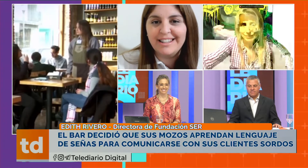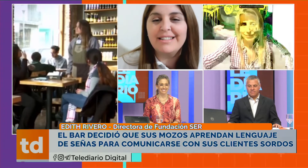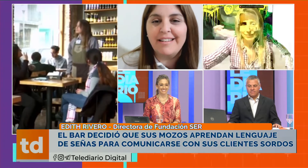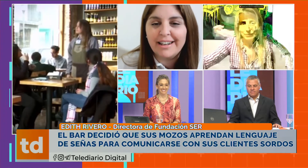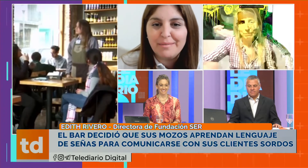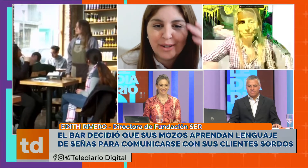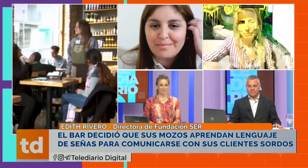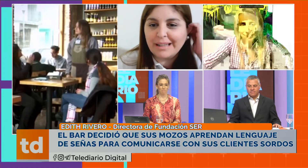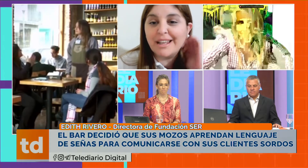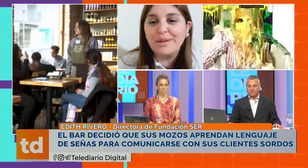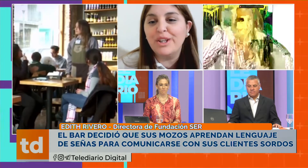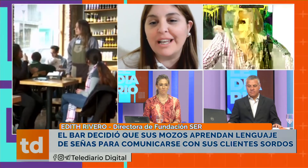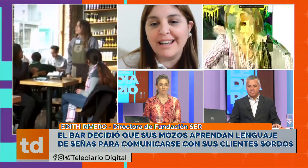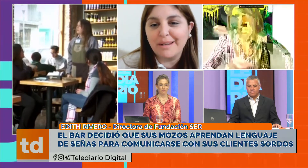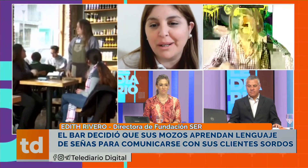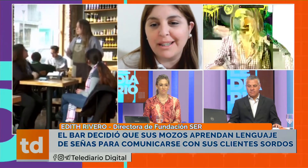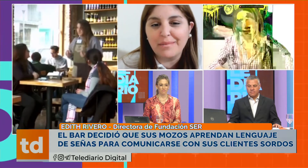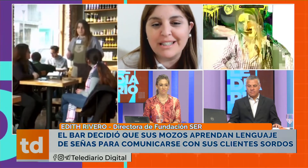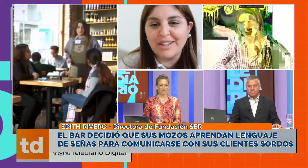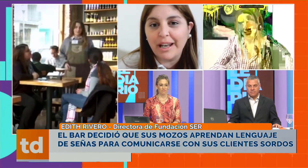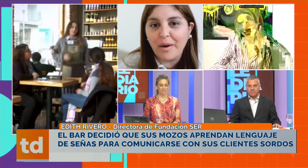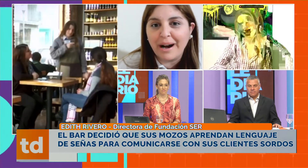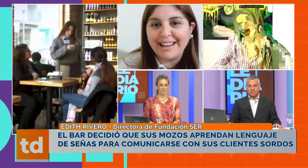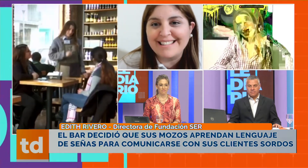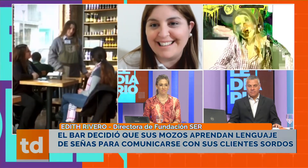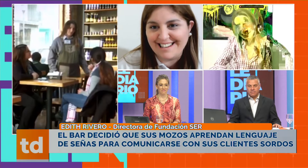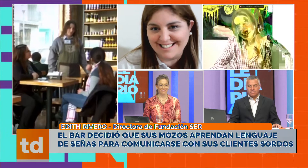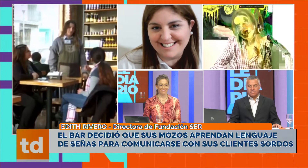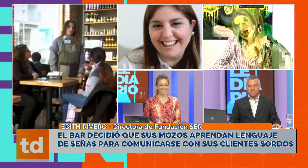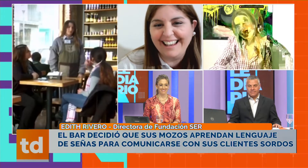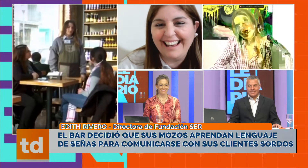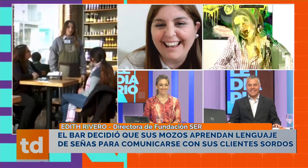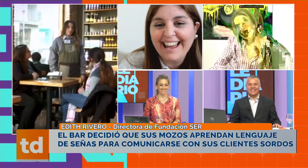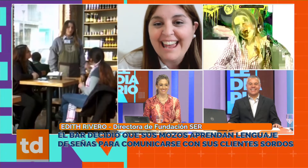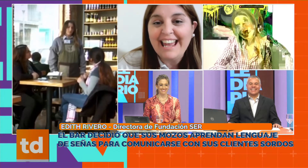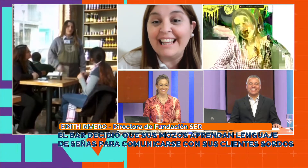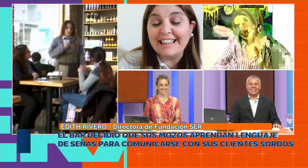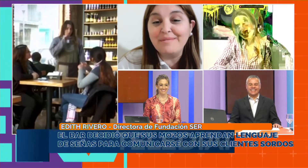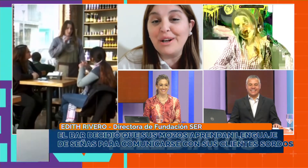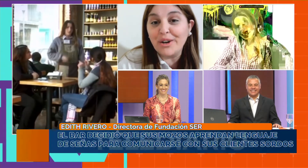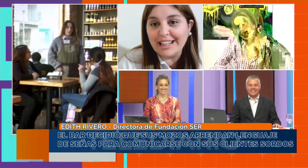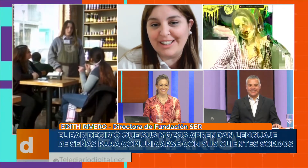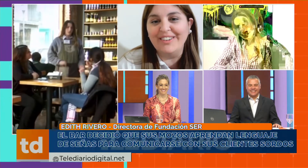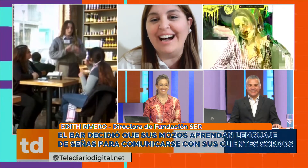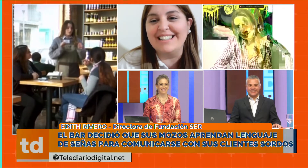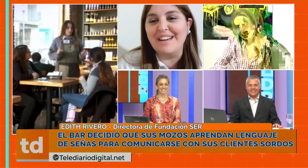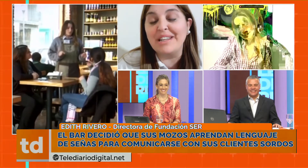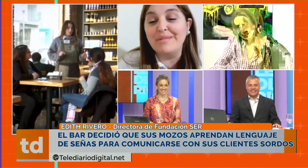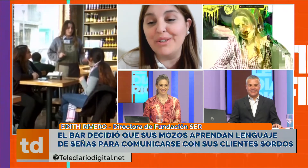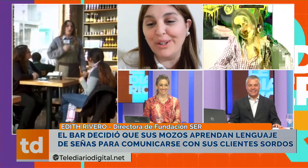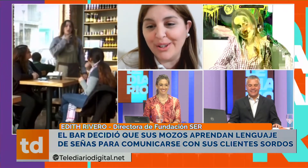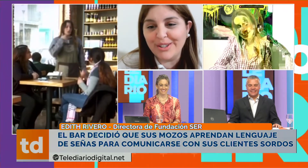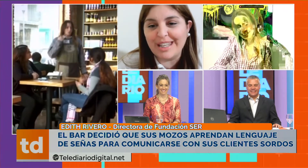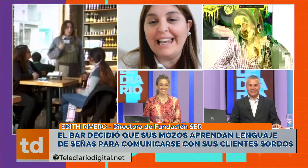deben saber que me está hirviendo la sangre porque estamos leyendo lenguaje de señas. El término correcto, así